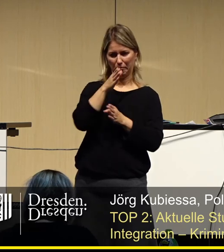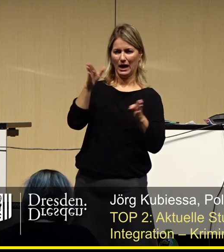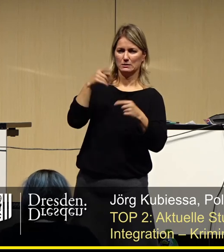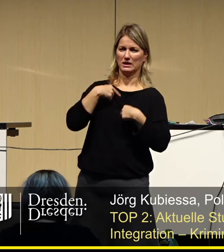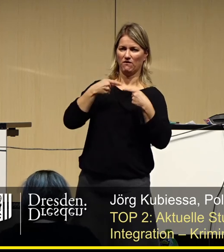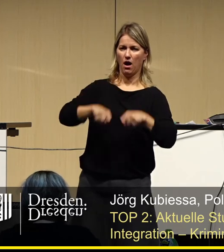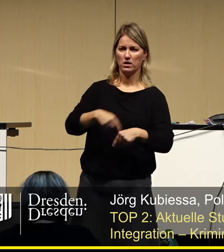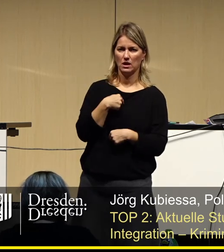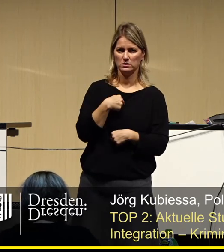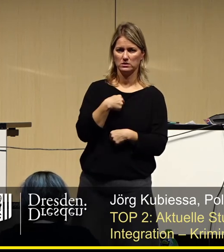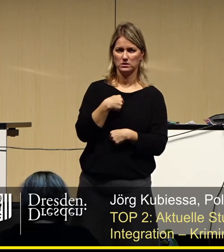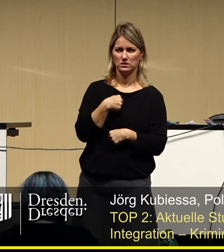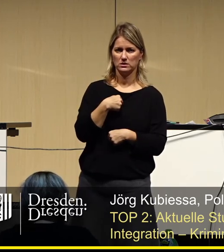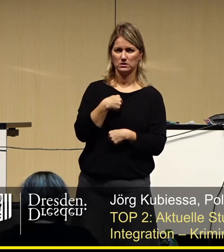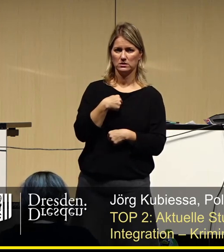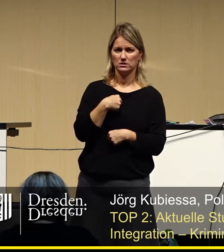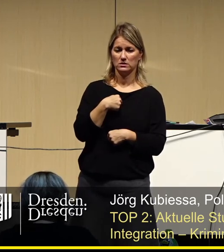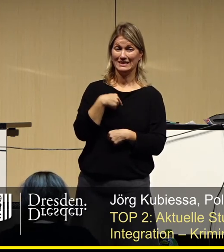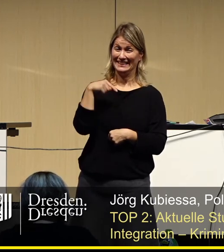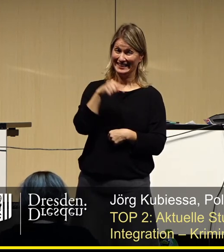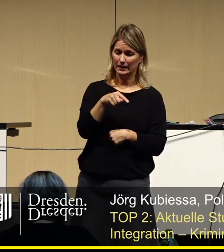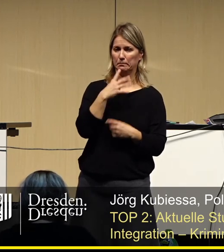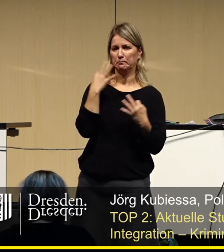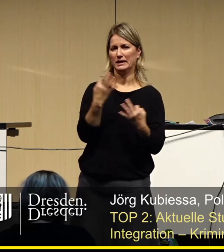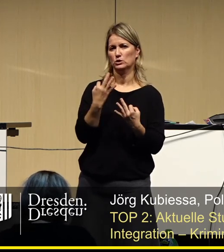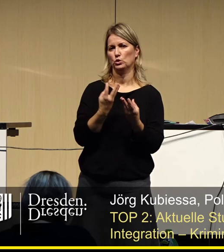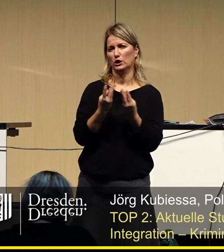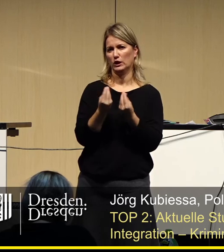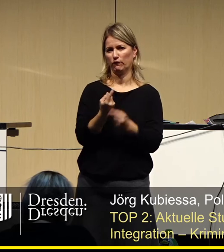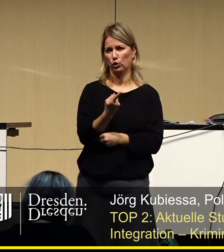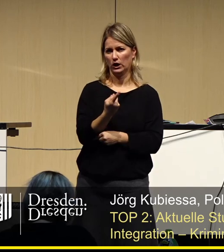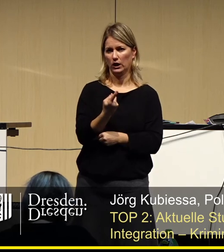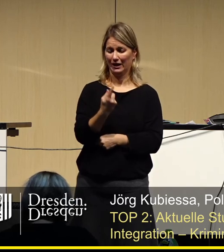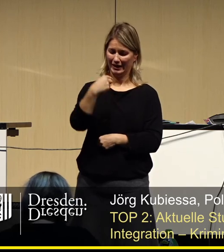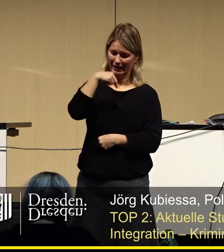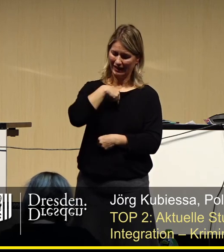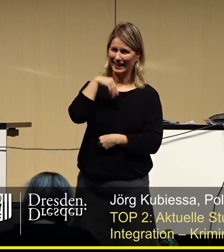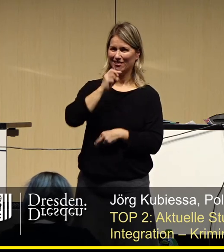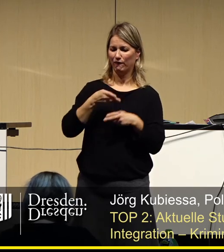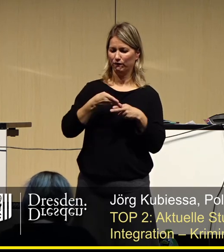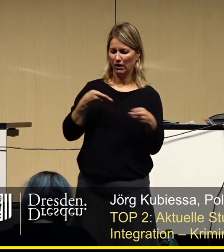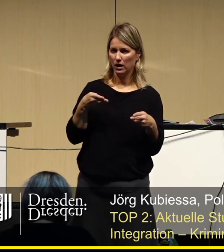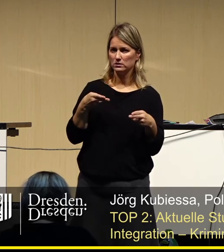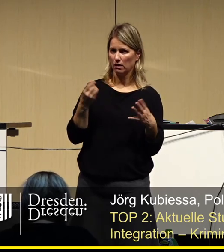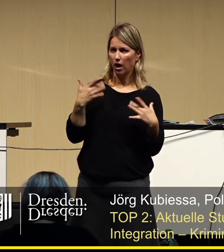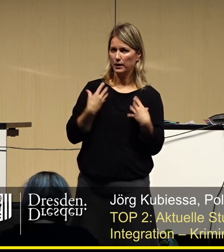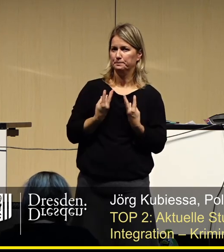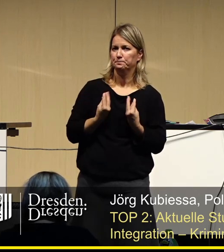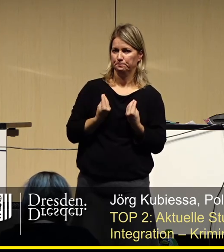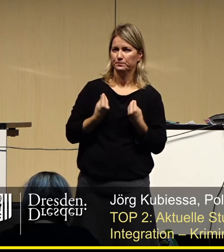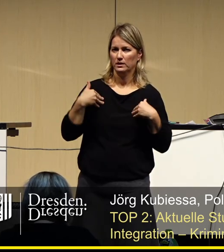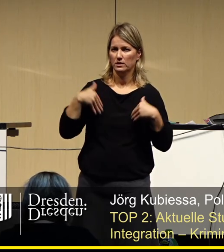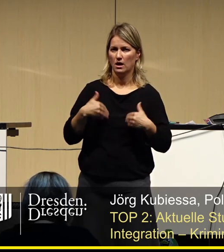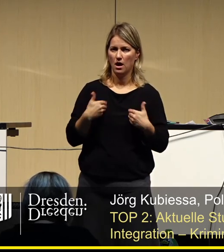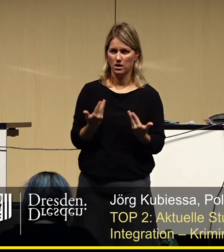Und das hat insbesondere was mit Gefühlen zu tun. Weil wenn Sie verletzt sind, sind Sie verletzt. Und